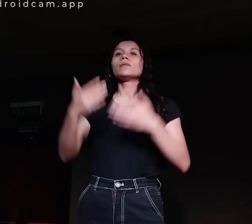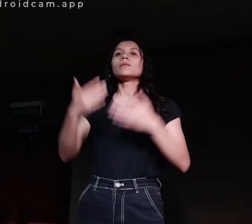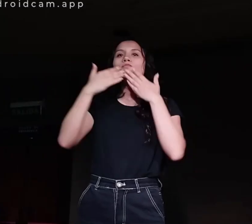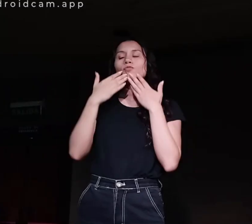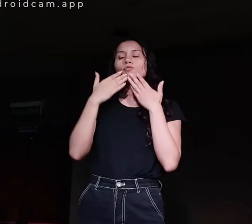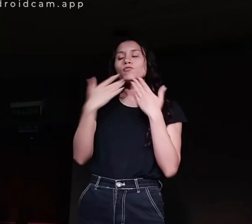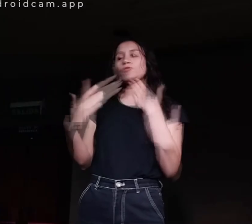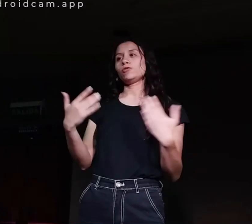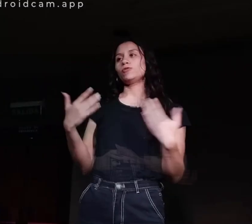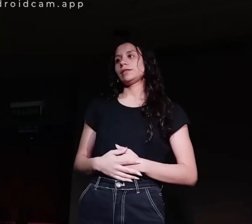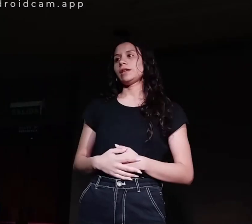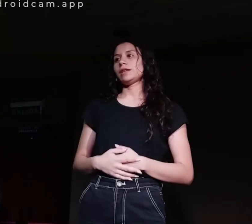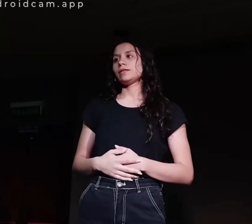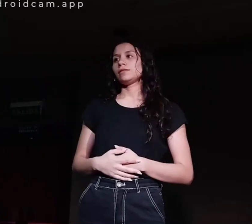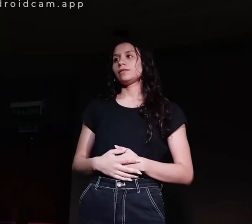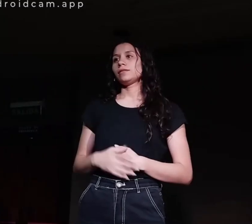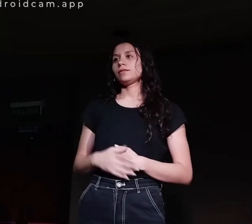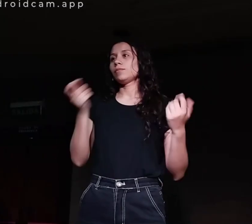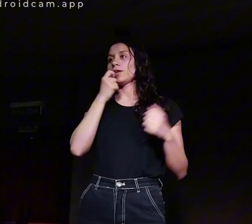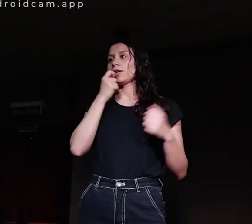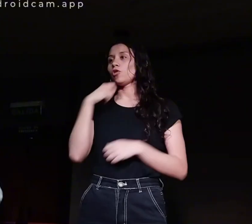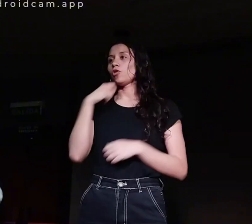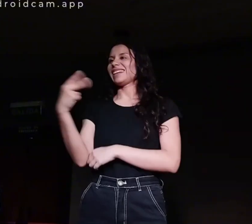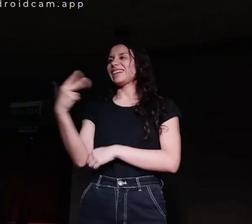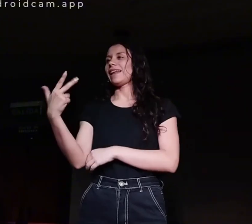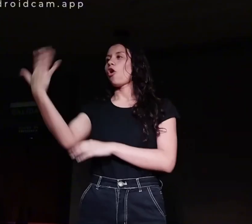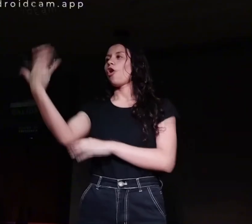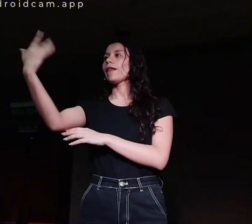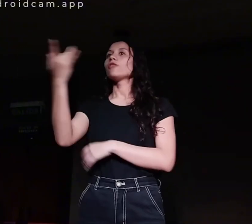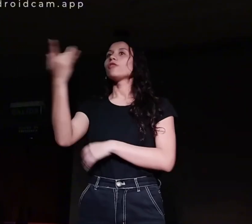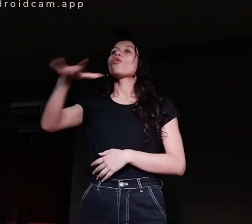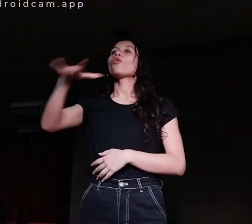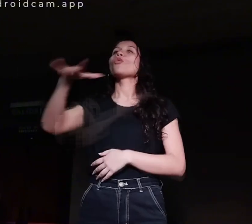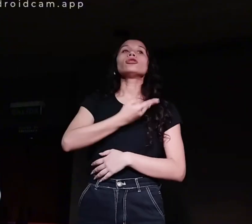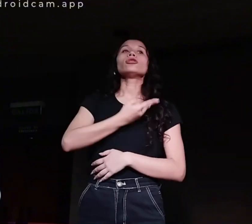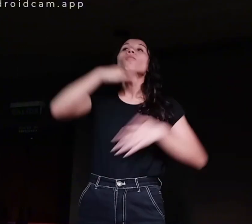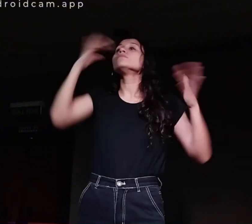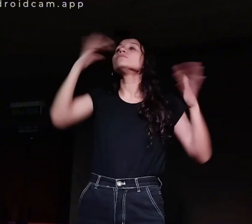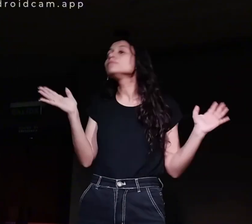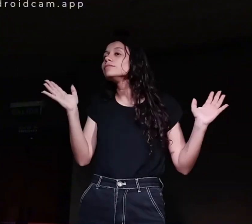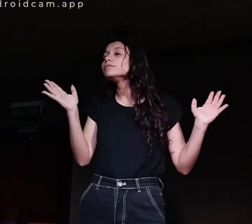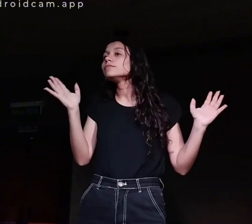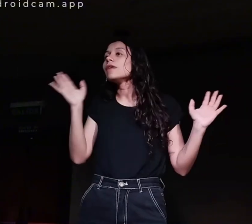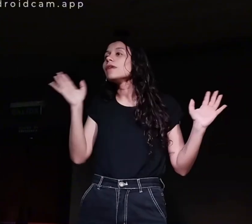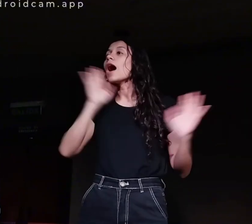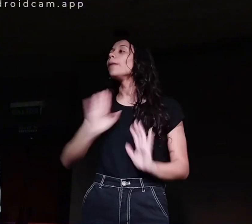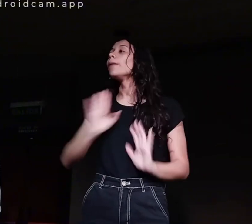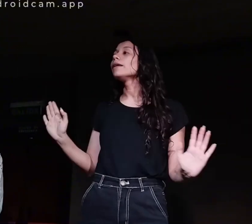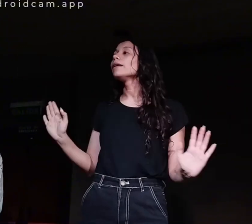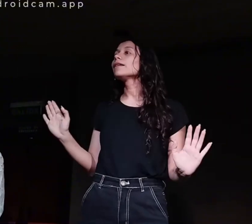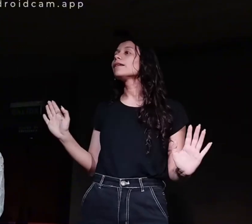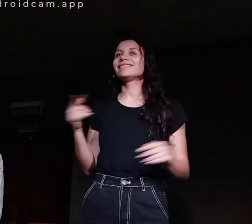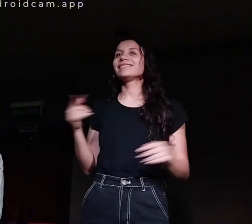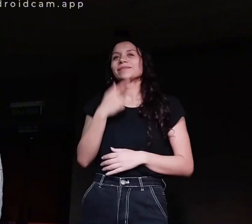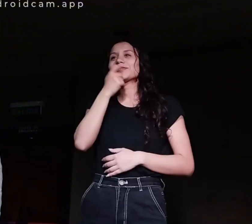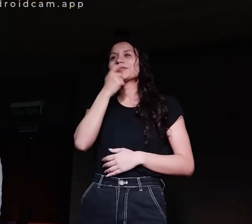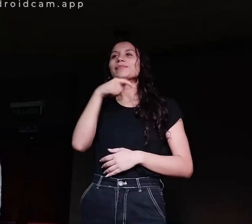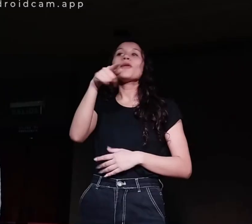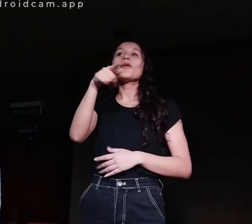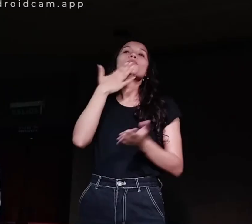acá. Ya vemos dónde hacemos las terceras jornadas. ¿Sí? Si alguien se propone.